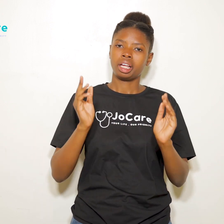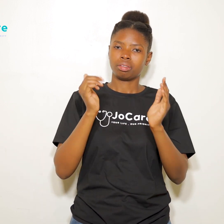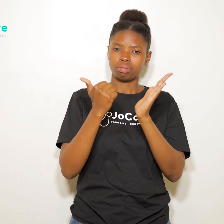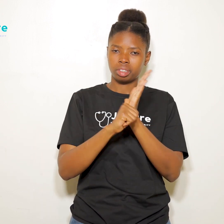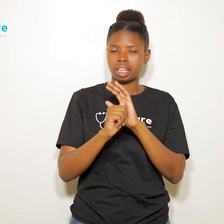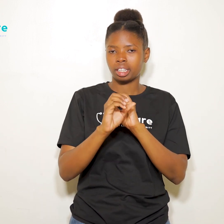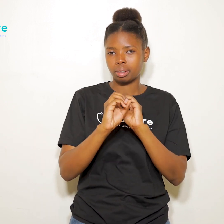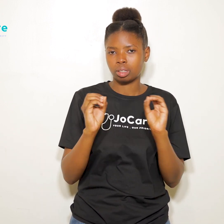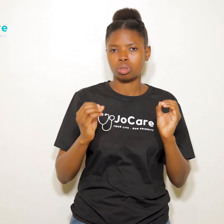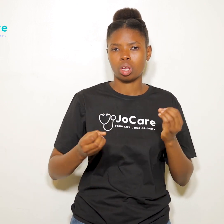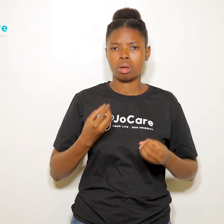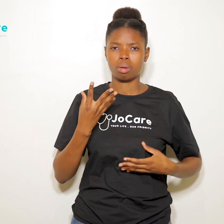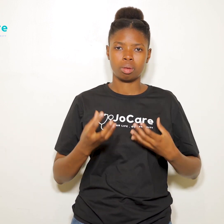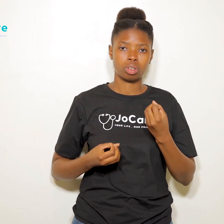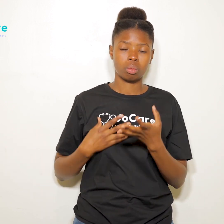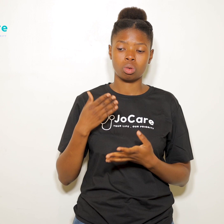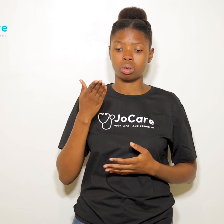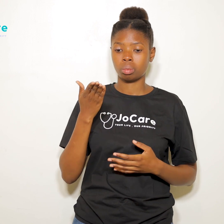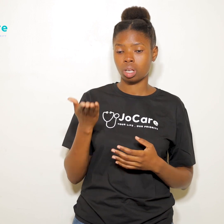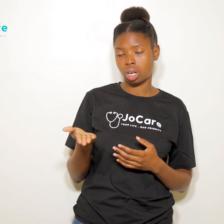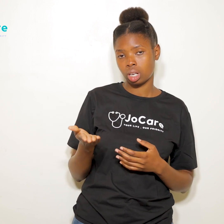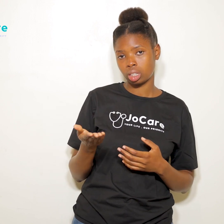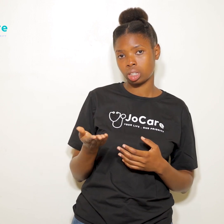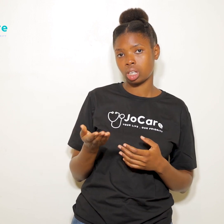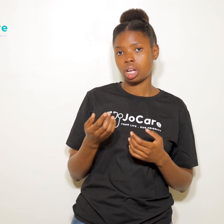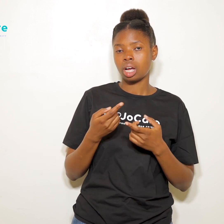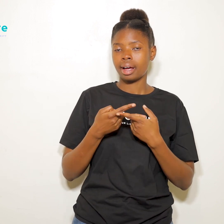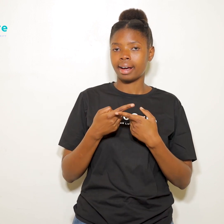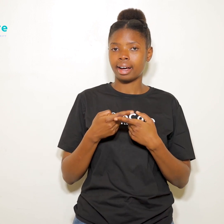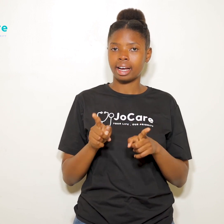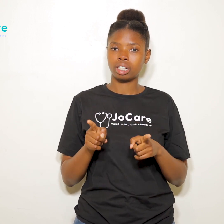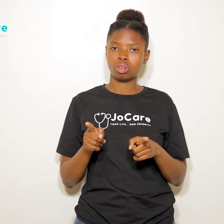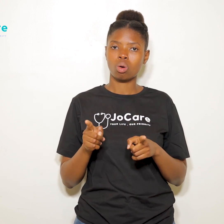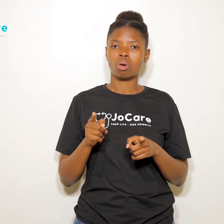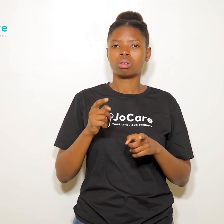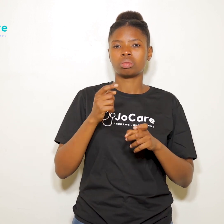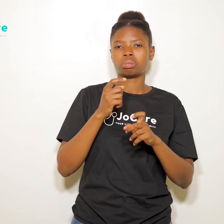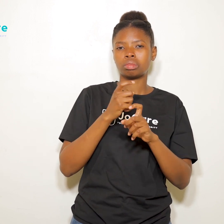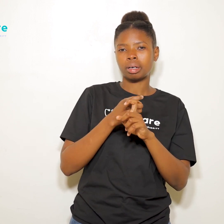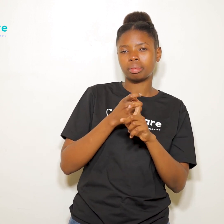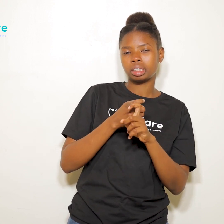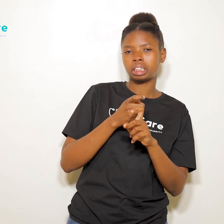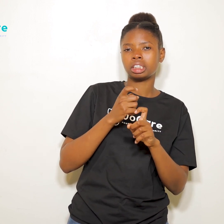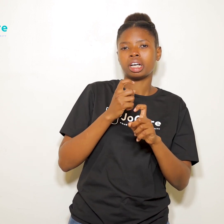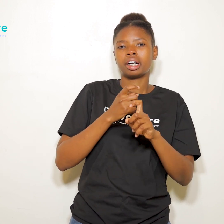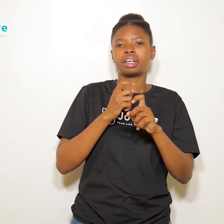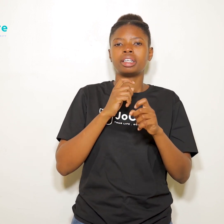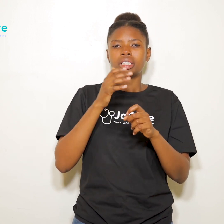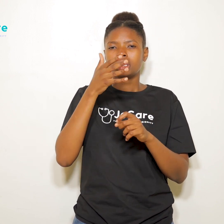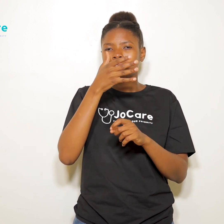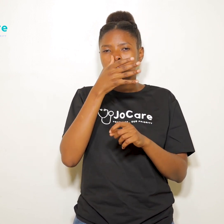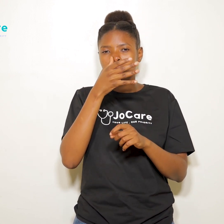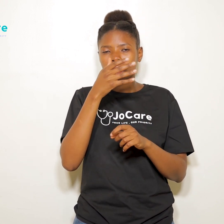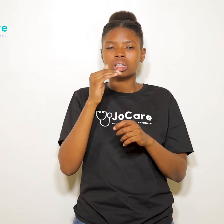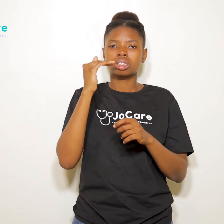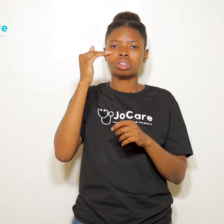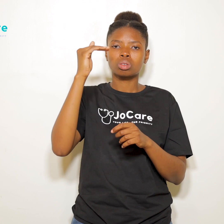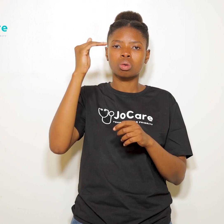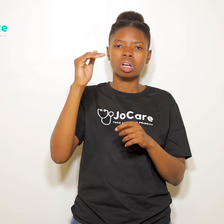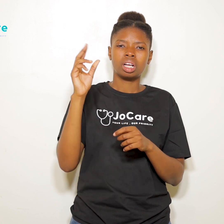Nta imisemburo iba ihari n'ubundi, ariko intanga ziba zirimo gukura, nta bindi bimenyetso bikabije